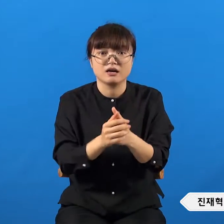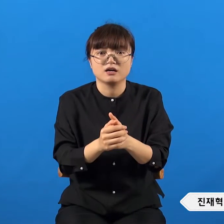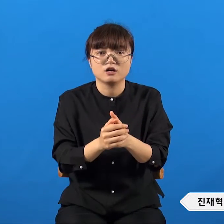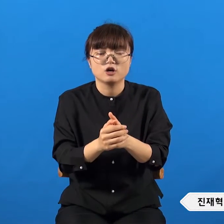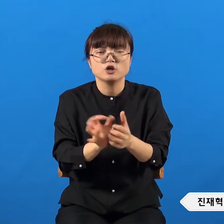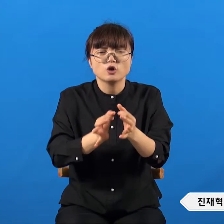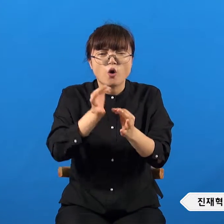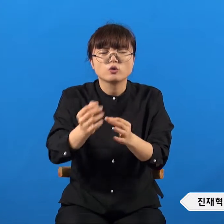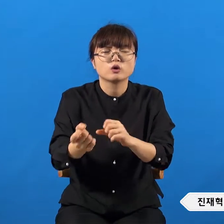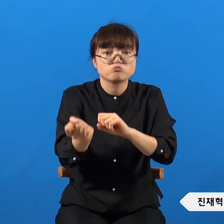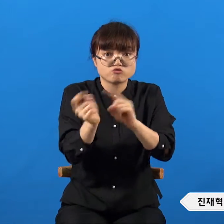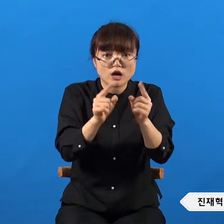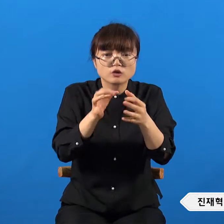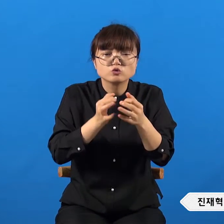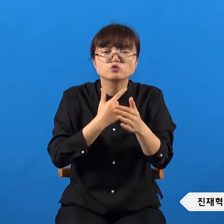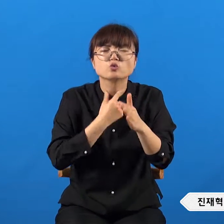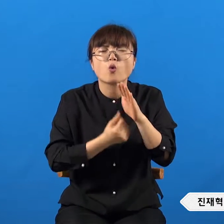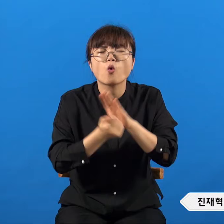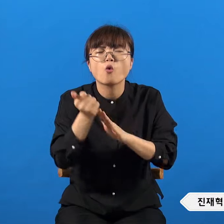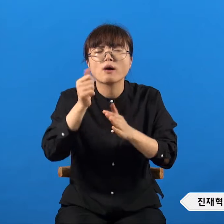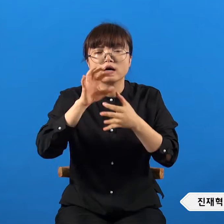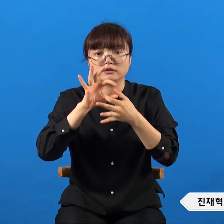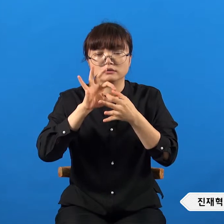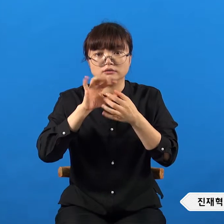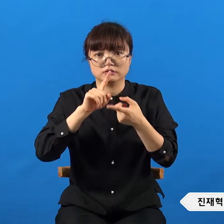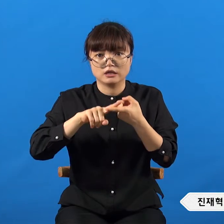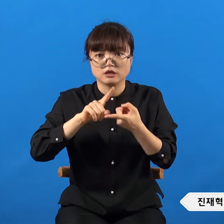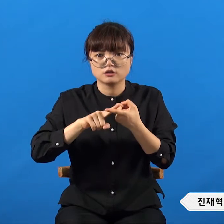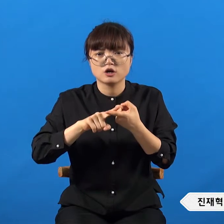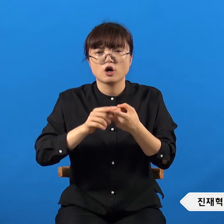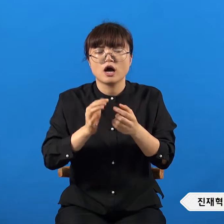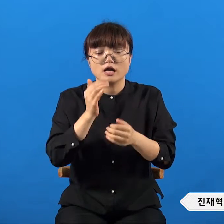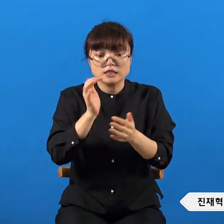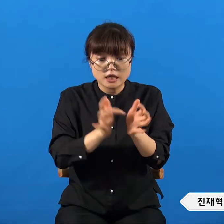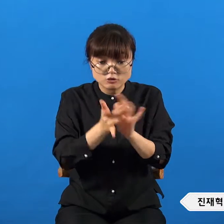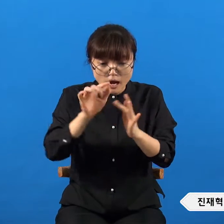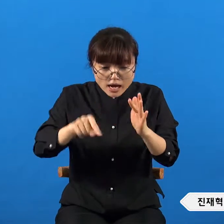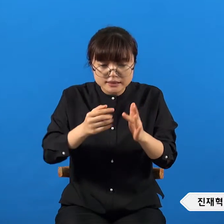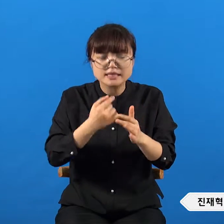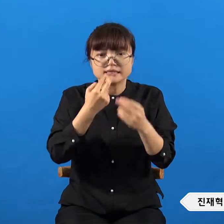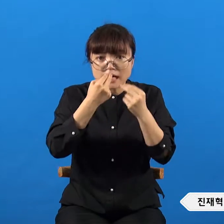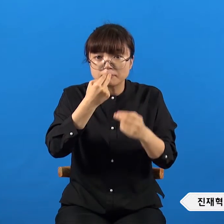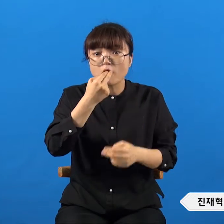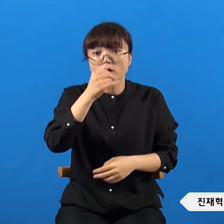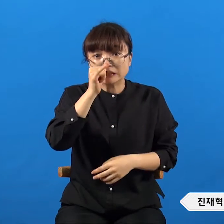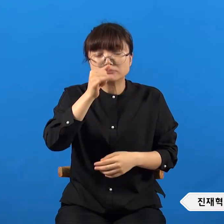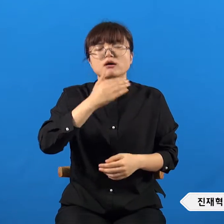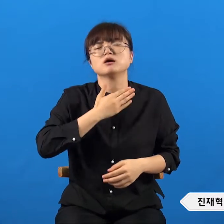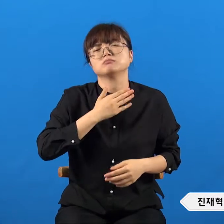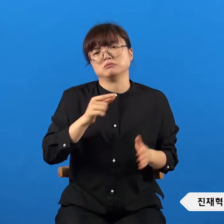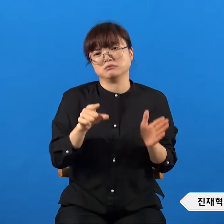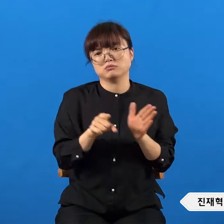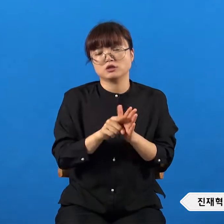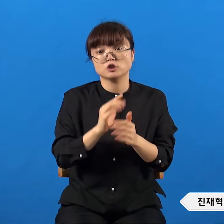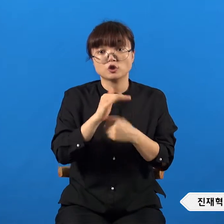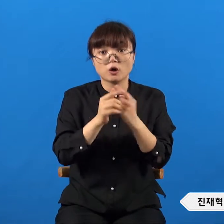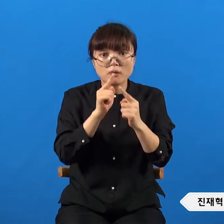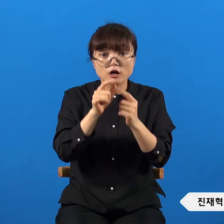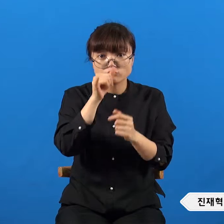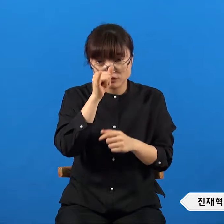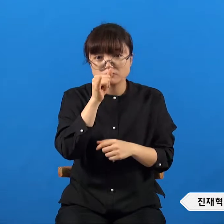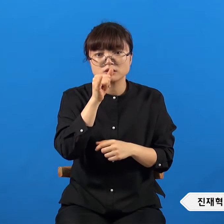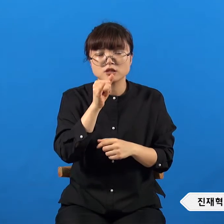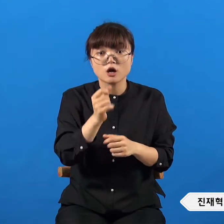부활의 소망 가운데 우리가 주님 앞에 영원한 생명이 있음을 믿습니다. 그러나 오늘 성경은 우리에게